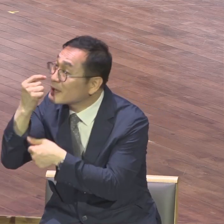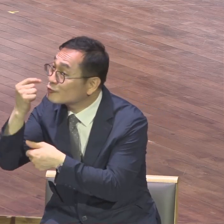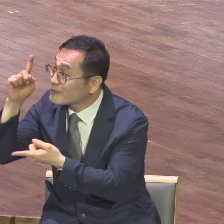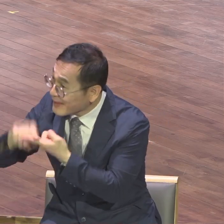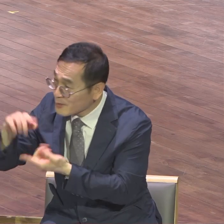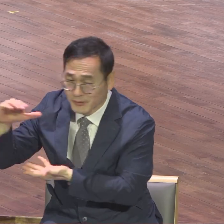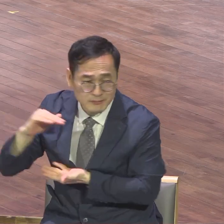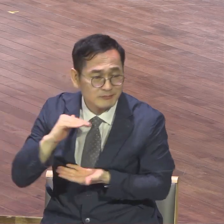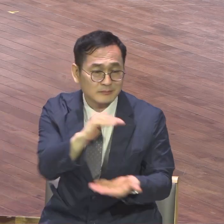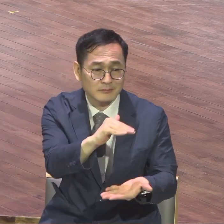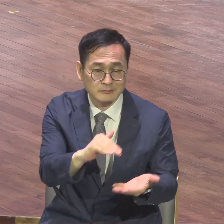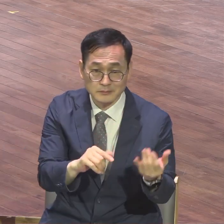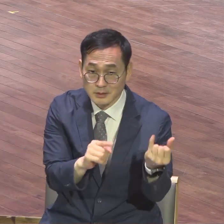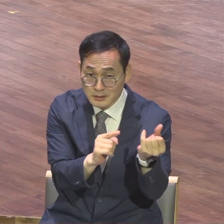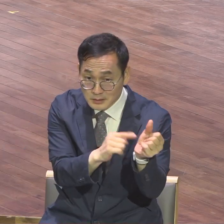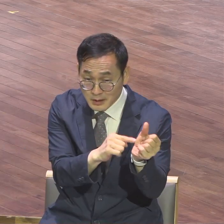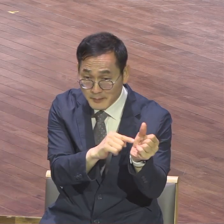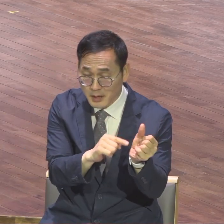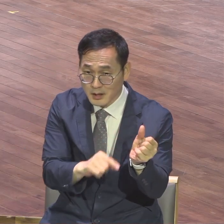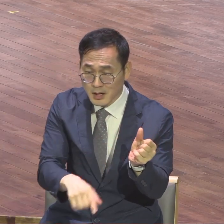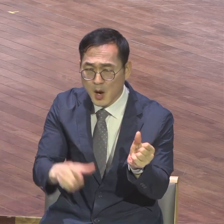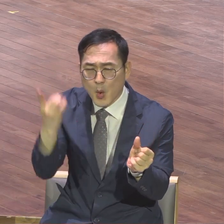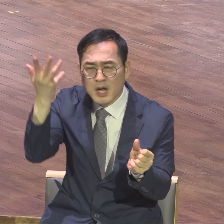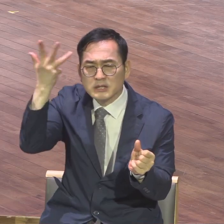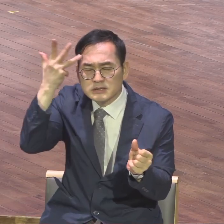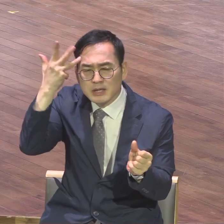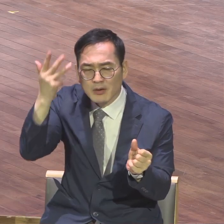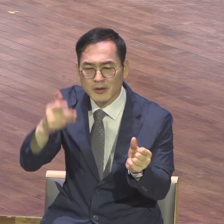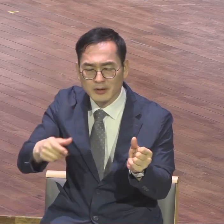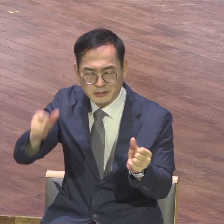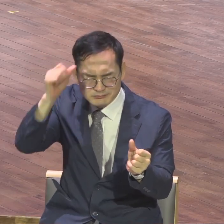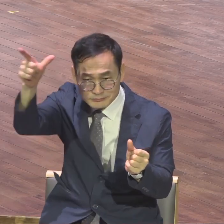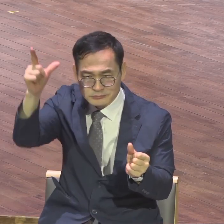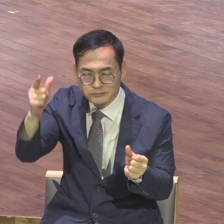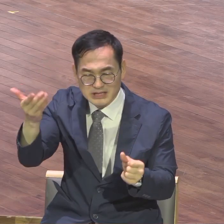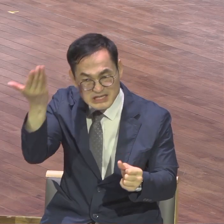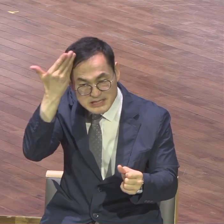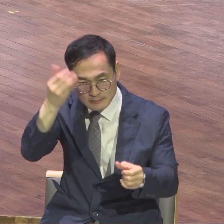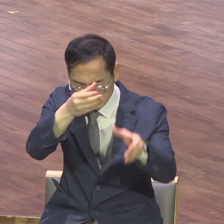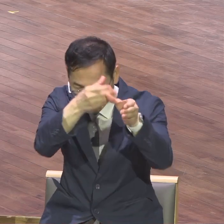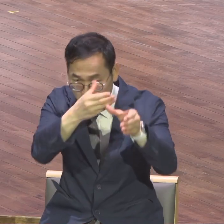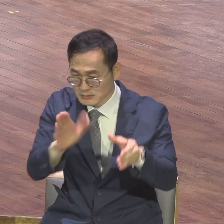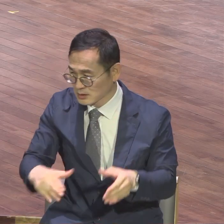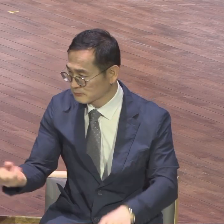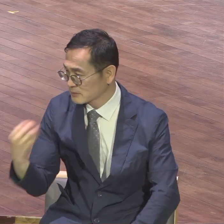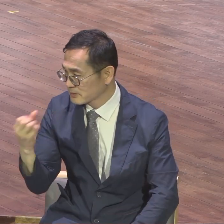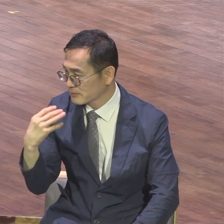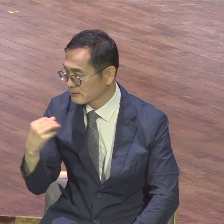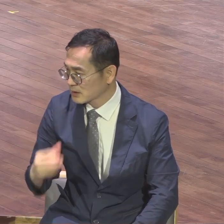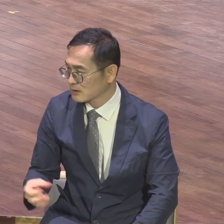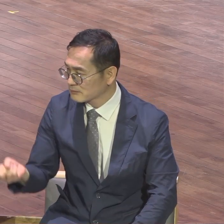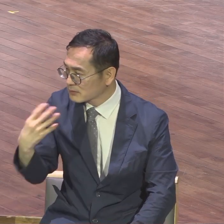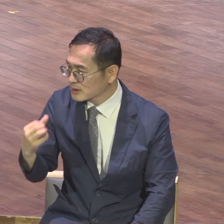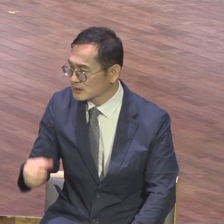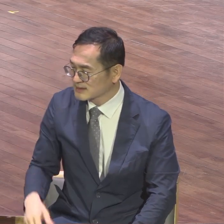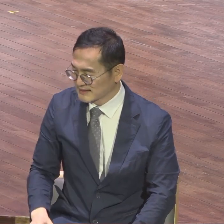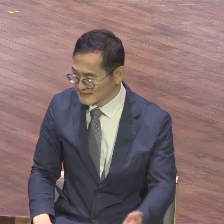놀랍게도 아볼로는 자신이 학자요 성경에 대한 박사인데 그 자존심 다 내려놓고